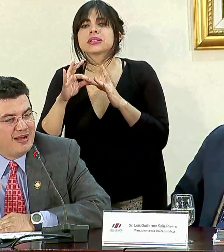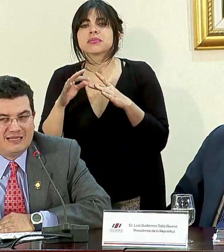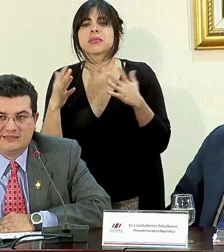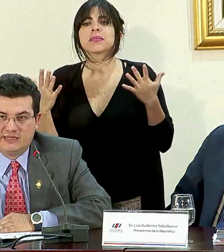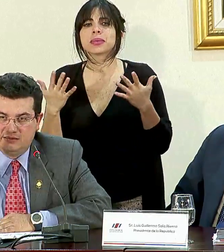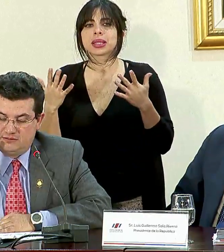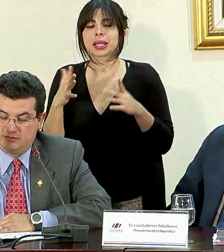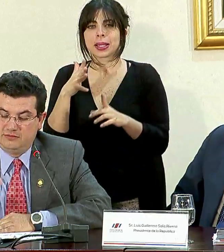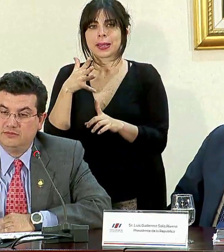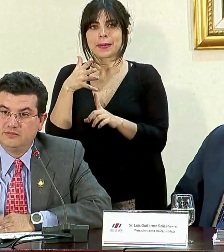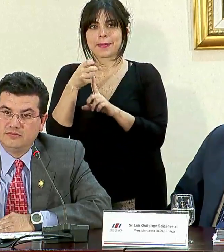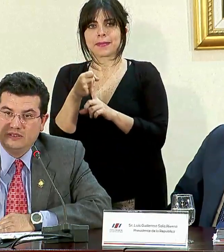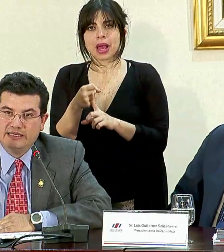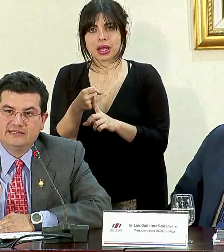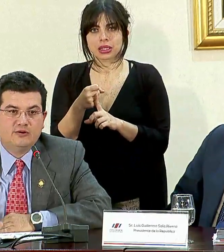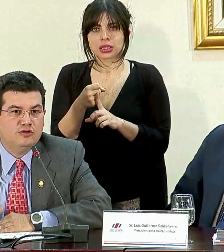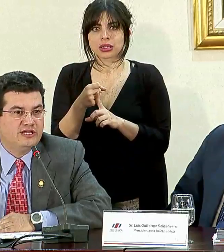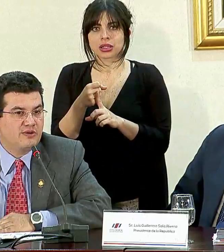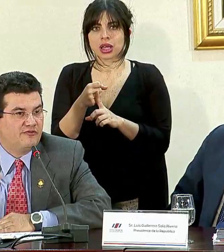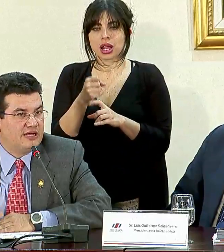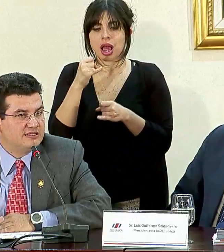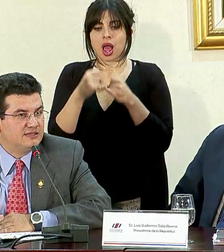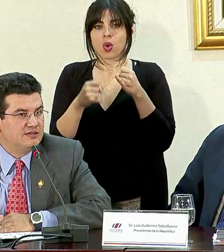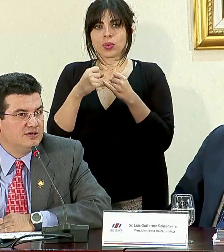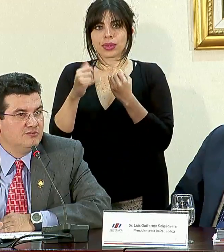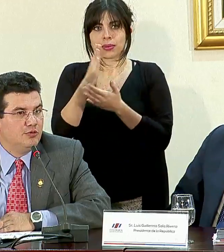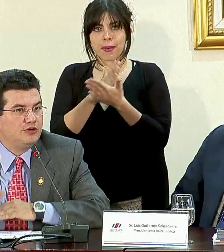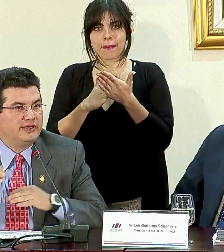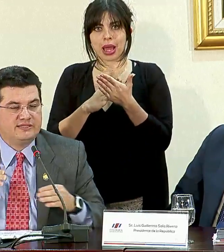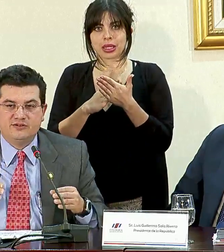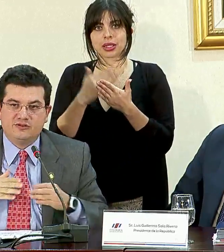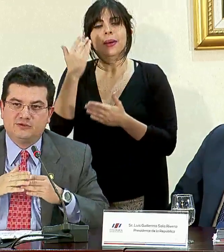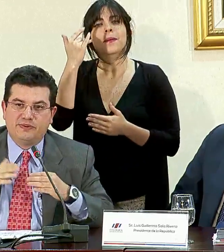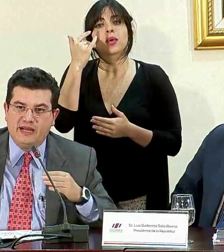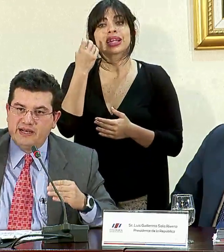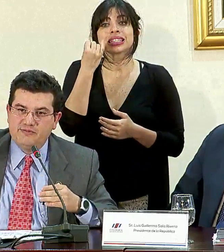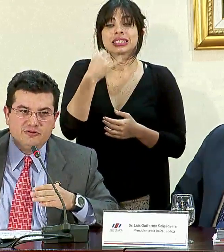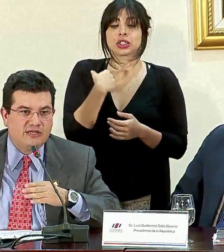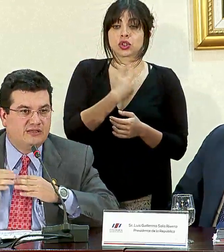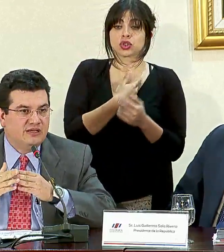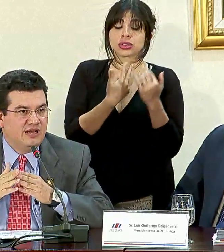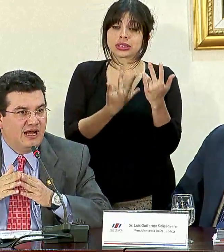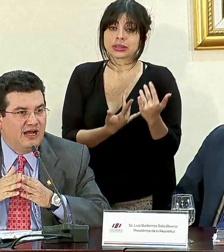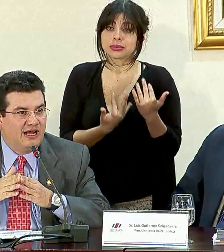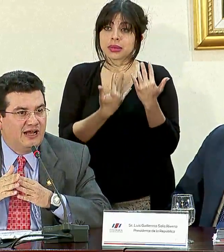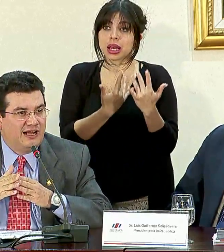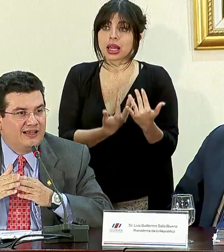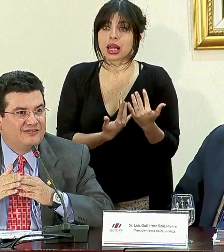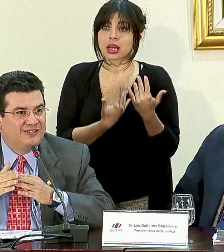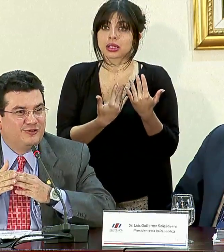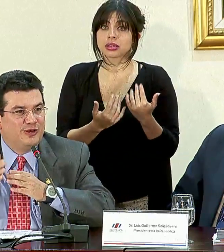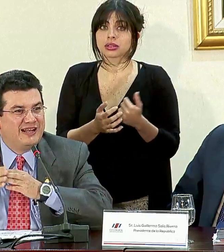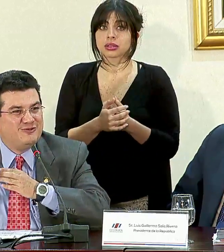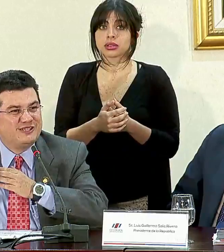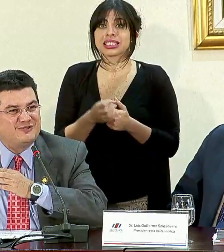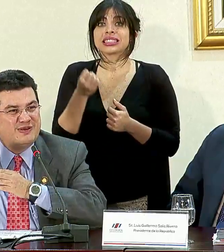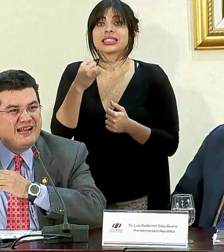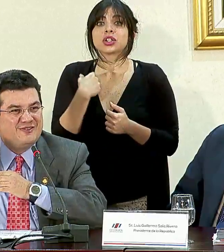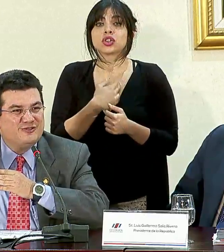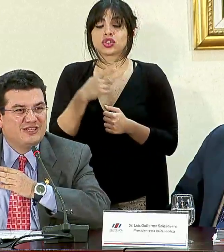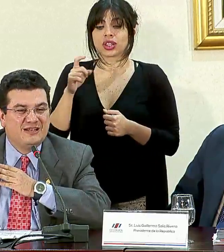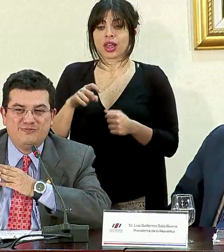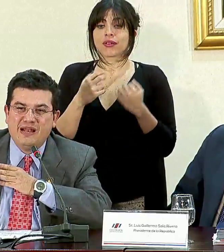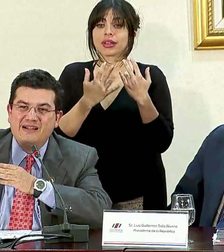principalmente impacta esta última fase, porque si nos esperáramos, si tuviéramos